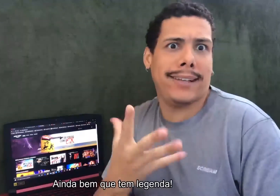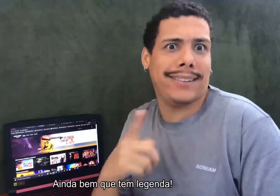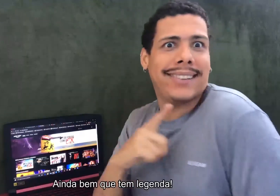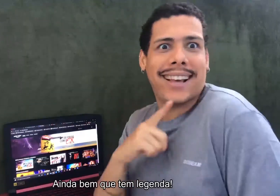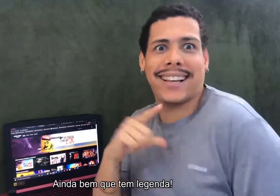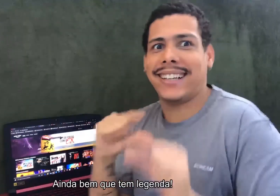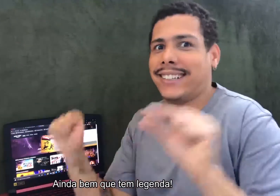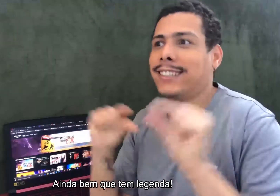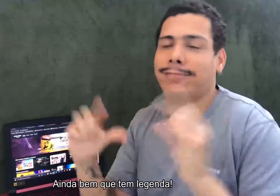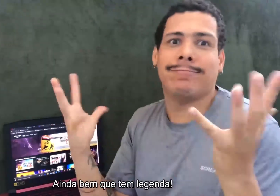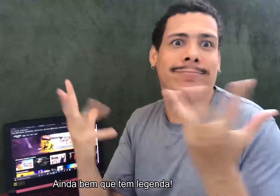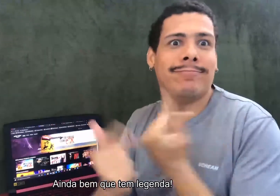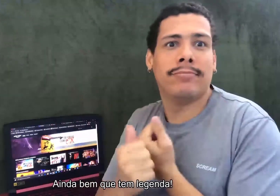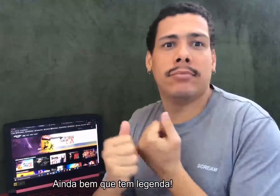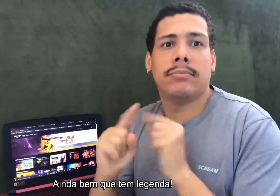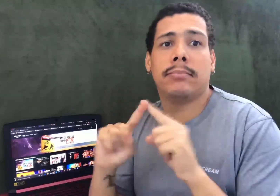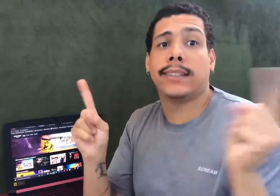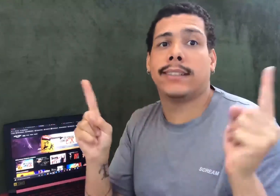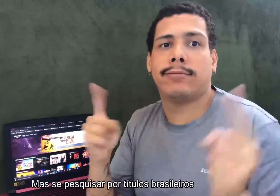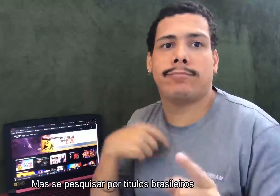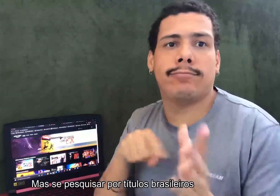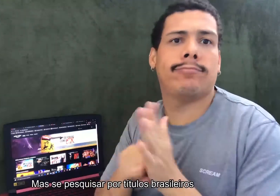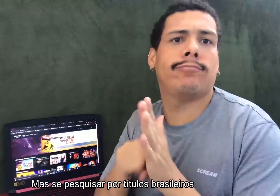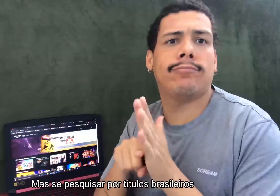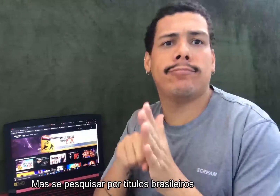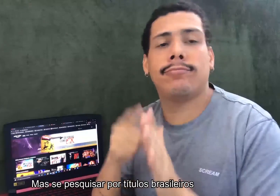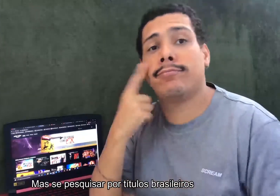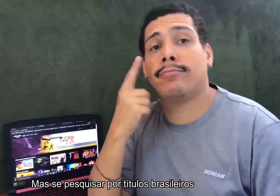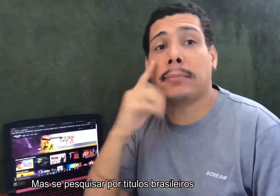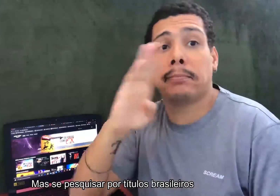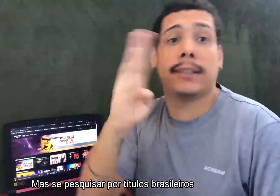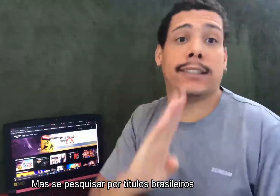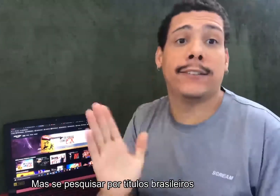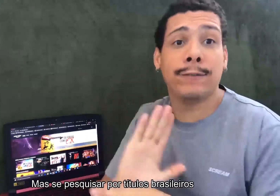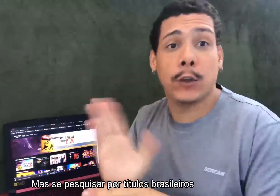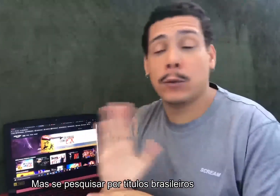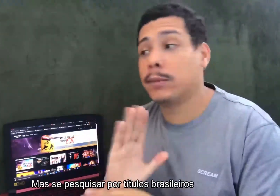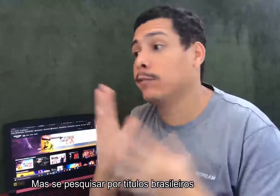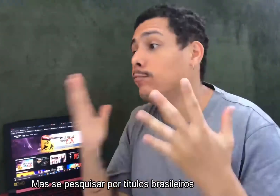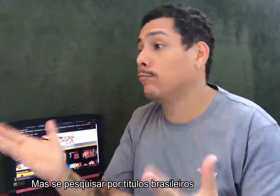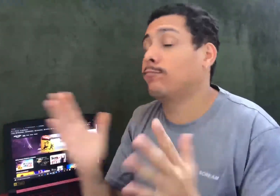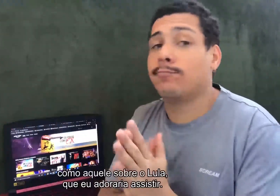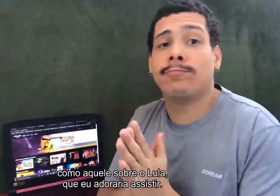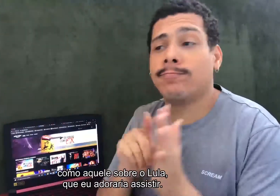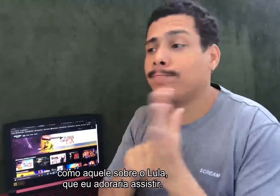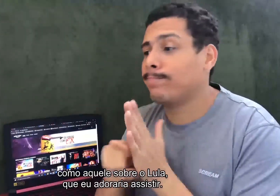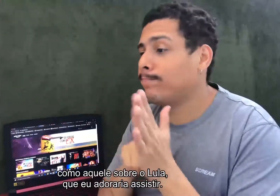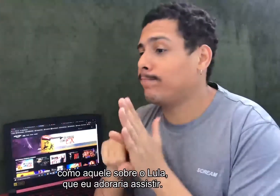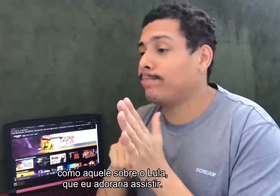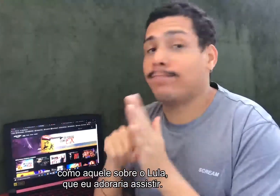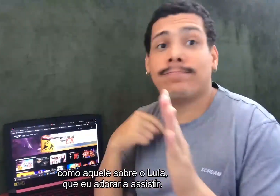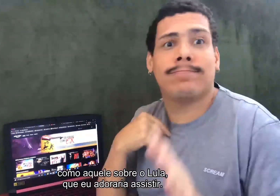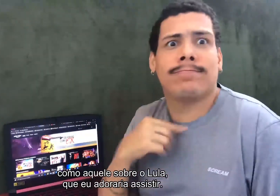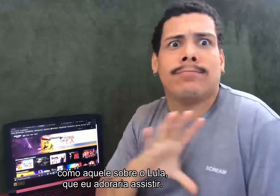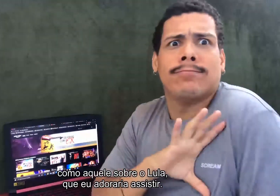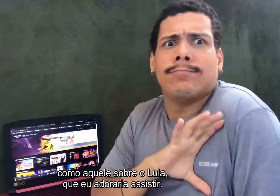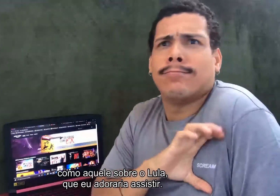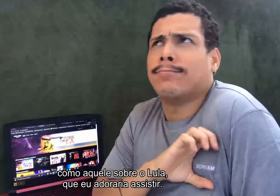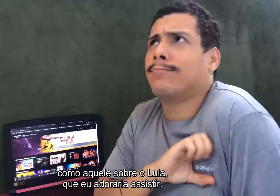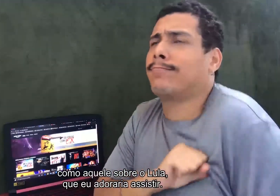Ainda bem que tem legenda. Mas se pesquisar por títulos brasileiros, como aquele sobre o Lula, que eu